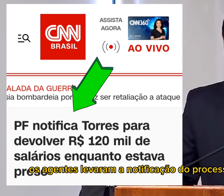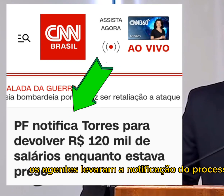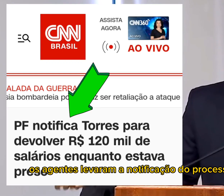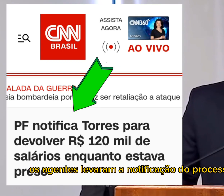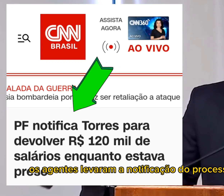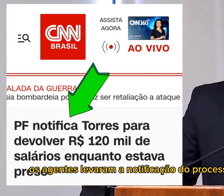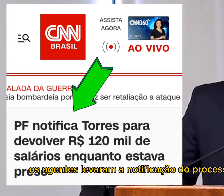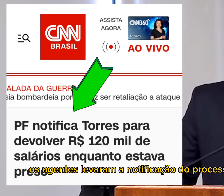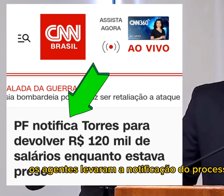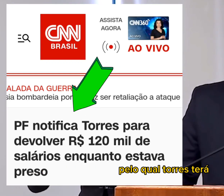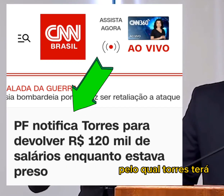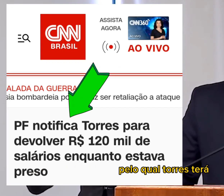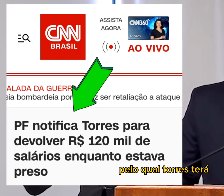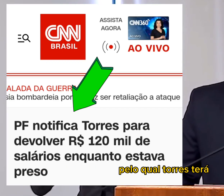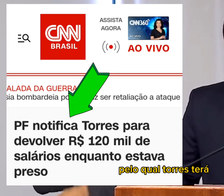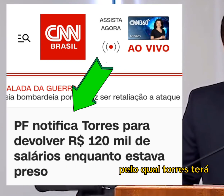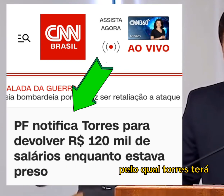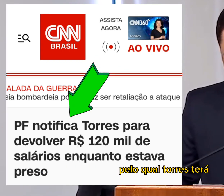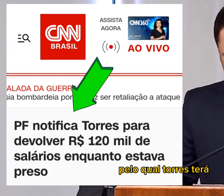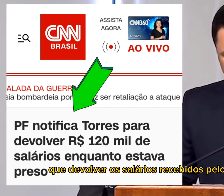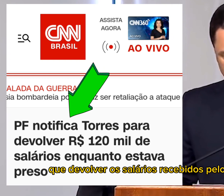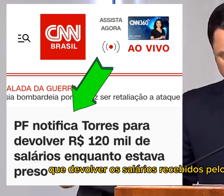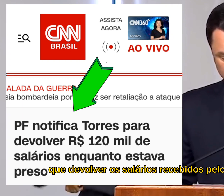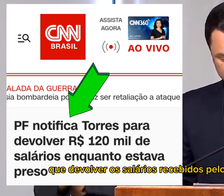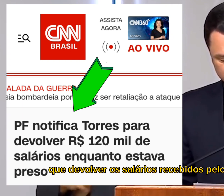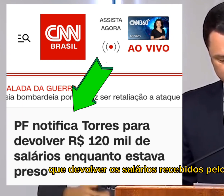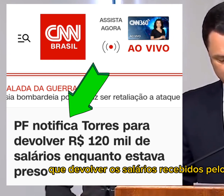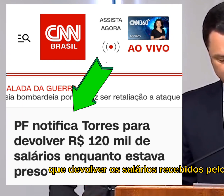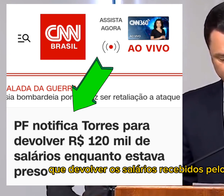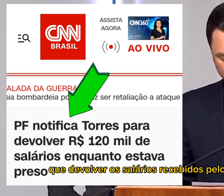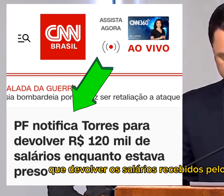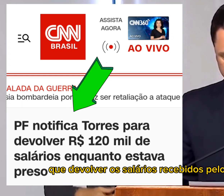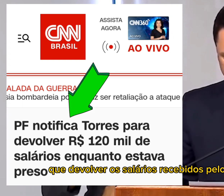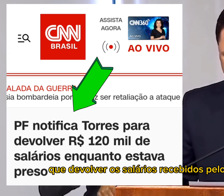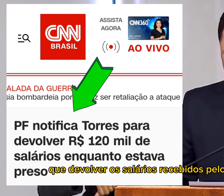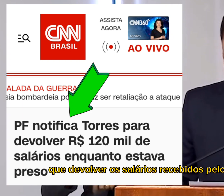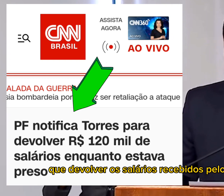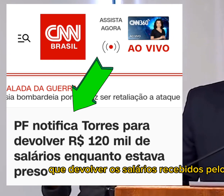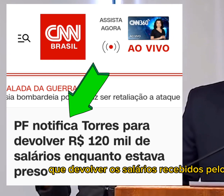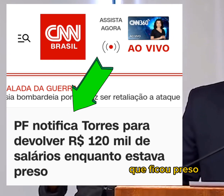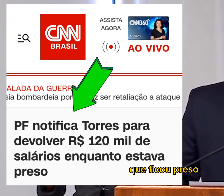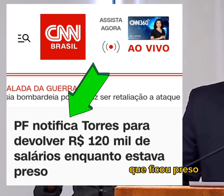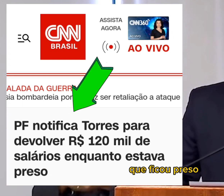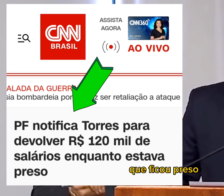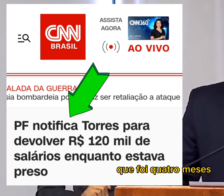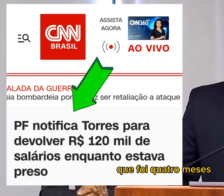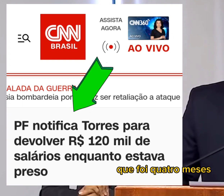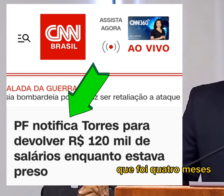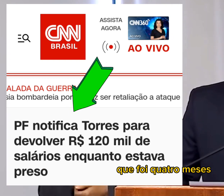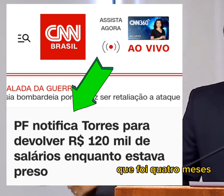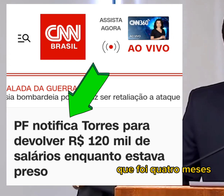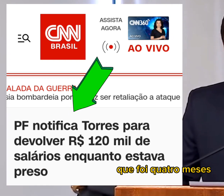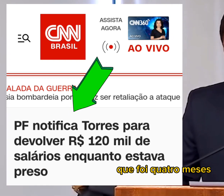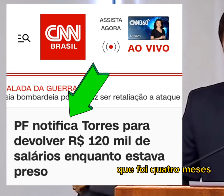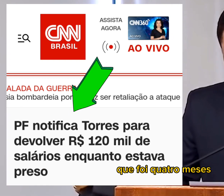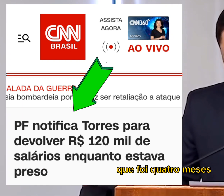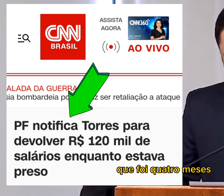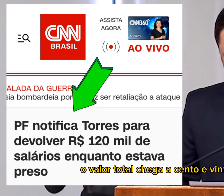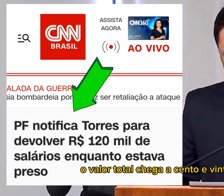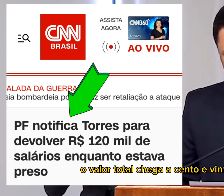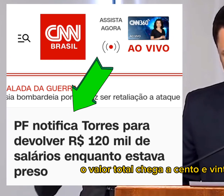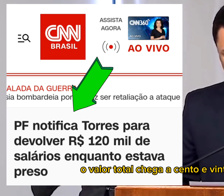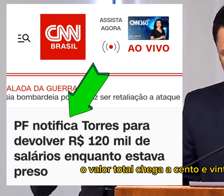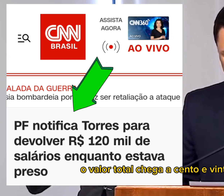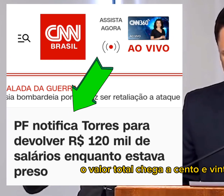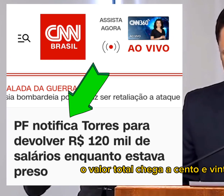do processo administrativo, pelo qual o Torres terá que devolver os salários recebidos pelo período em que ficou preso, que foi 4 meses.